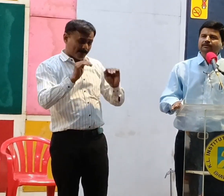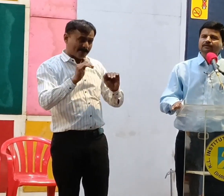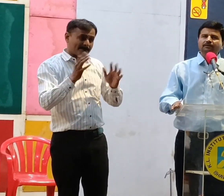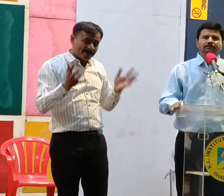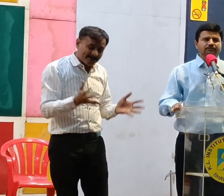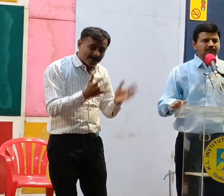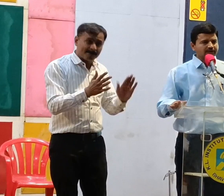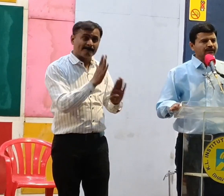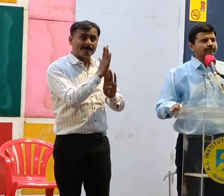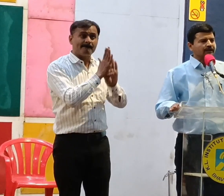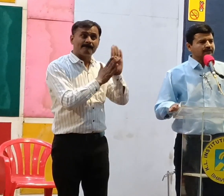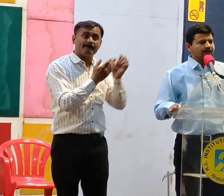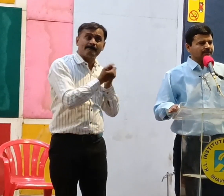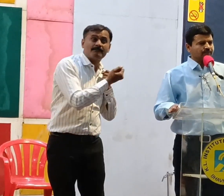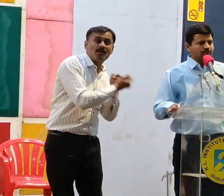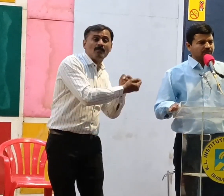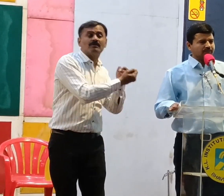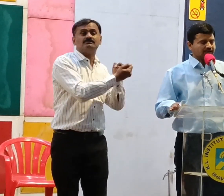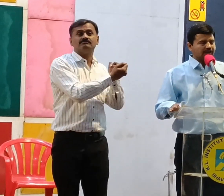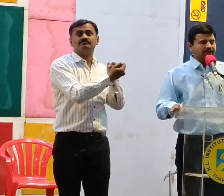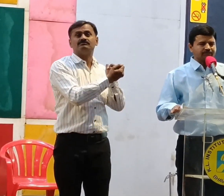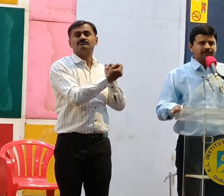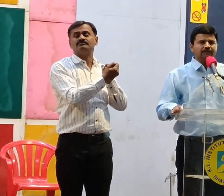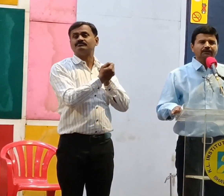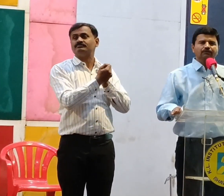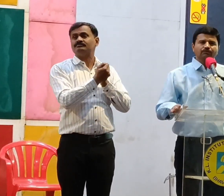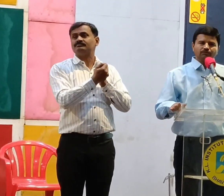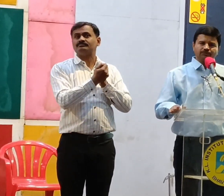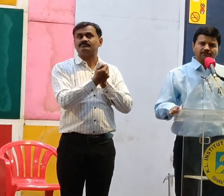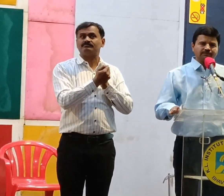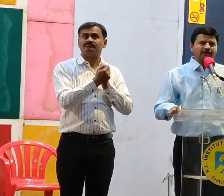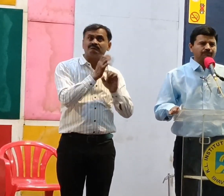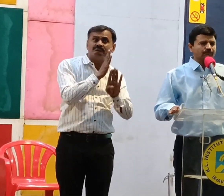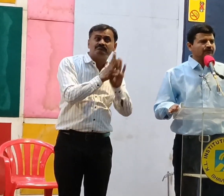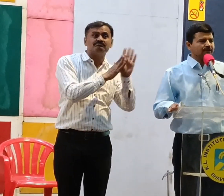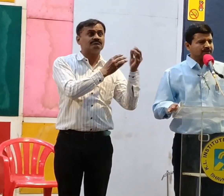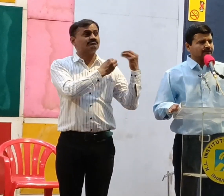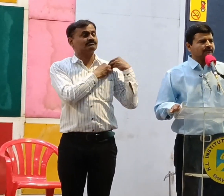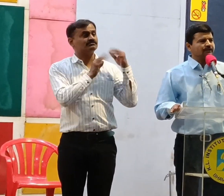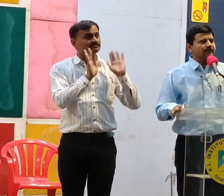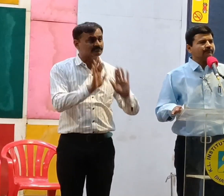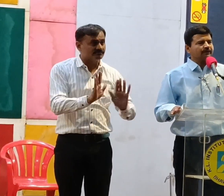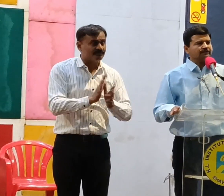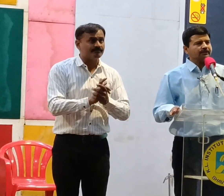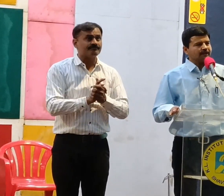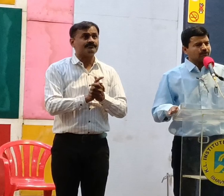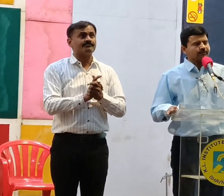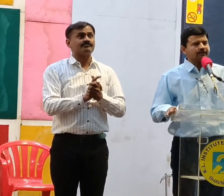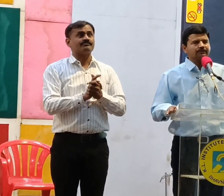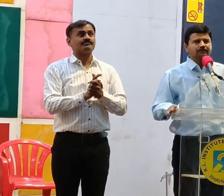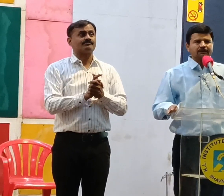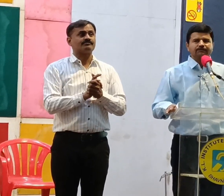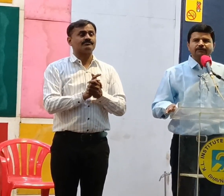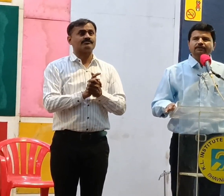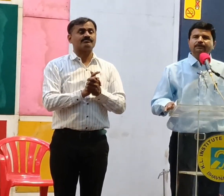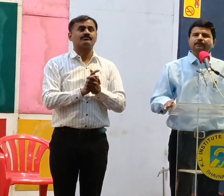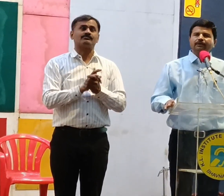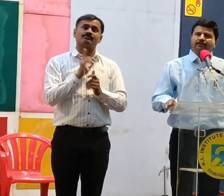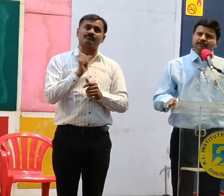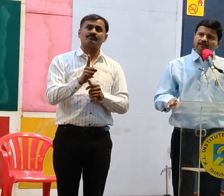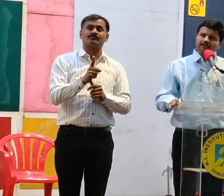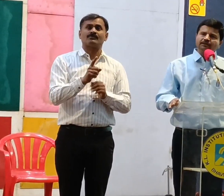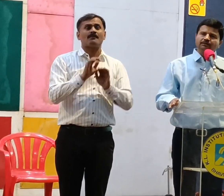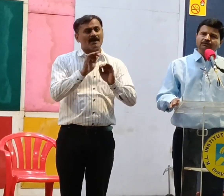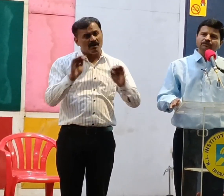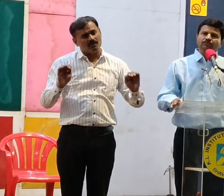વિકાસમાં સક્રિય ભાગીદારી લે છે, ખૂબ જવાબદારીપૂર્વક સાથે એમના સહિયારો પ્રયાસ કરે છે,